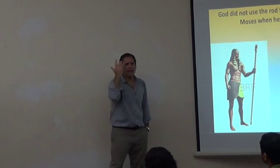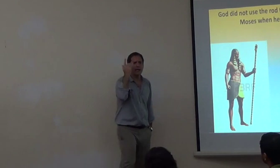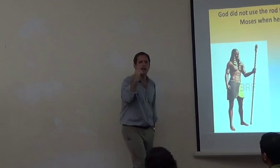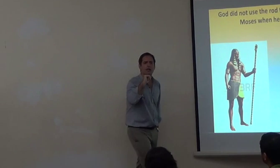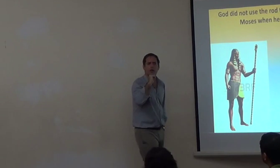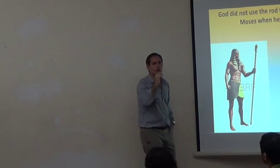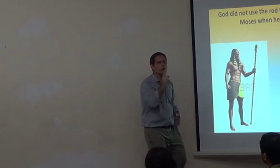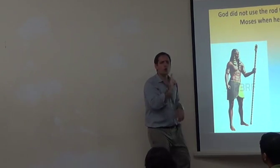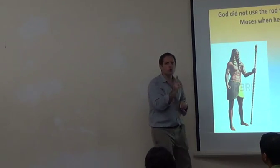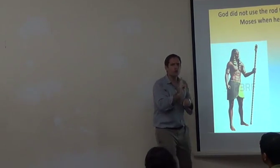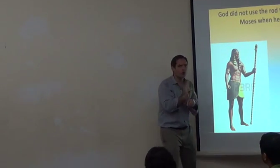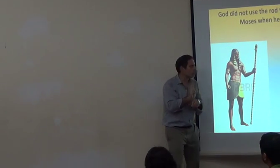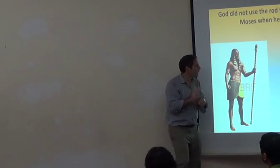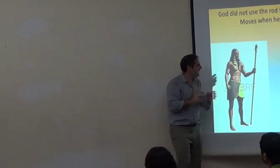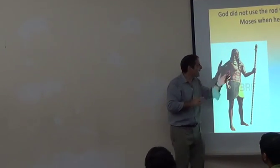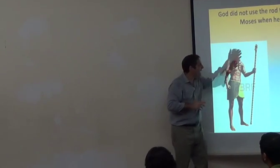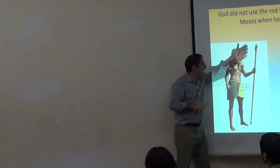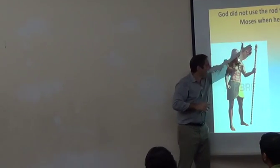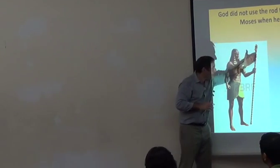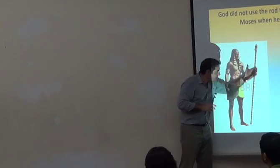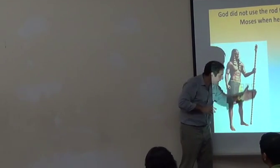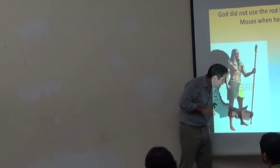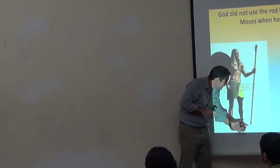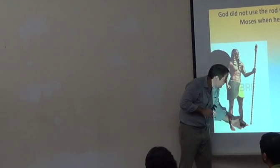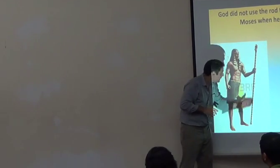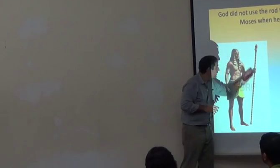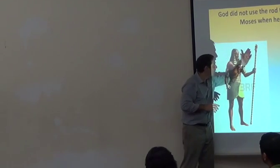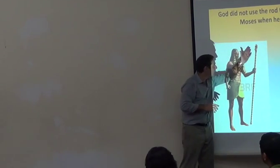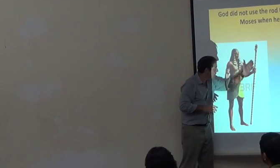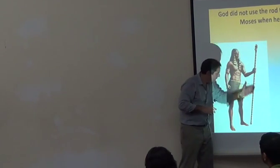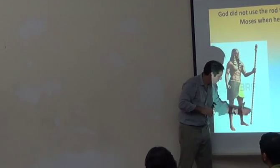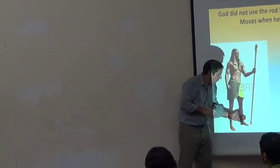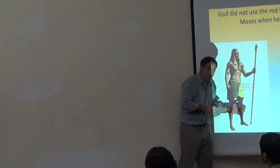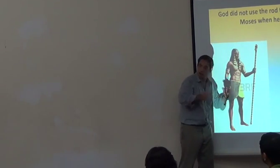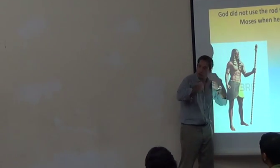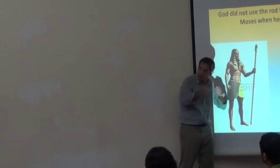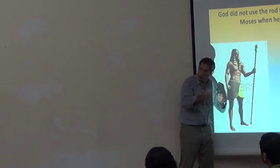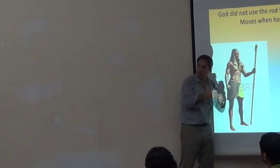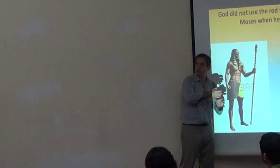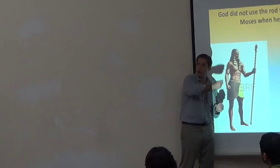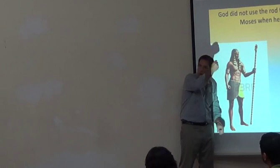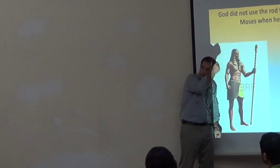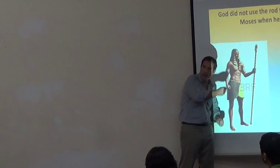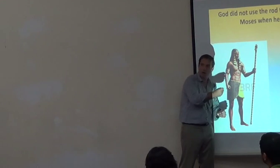¿Por qué no usó este?